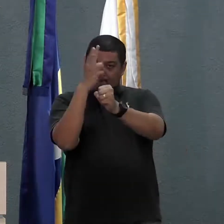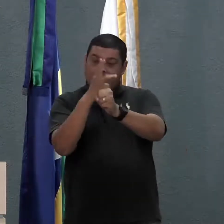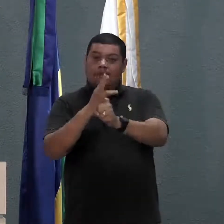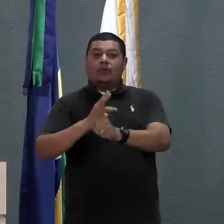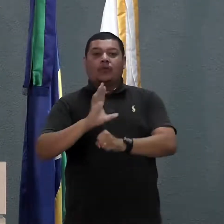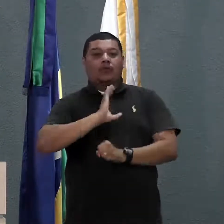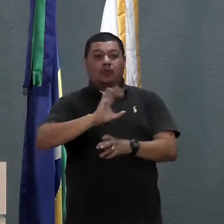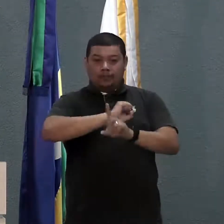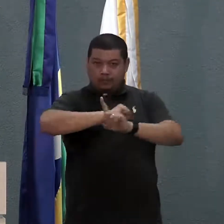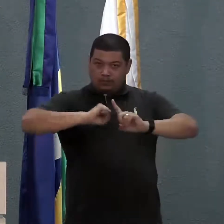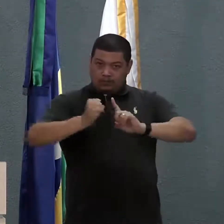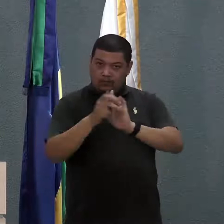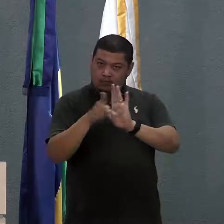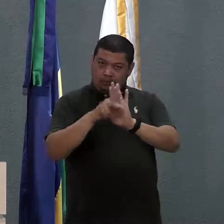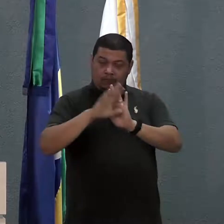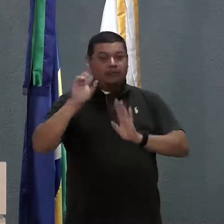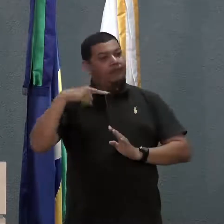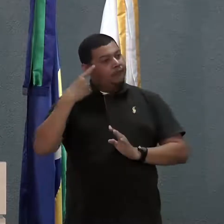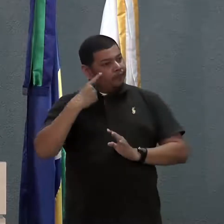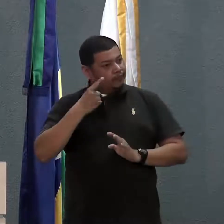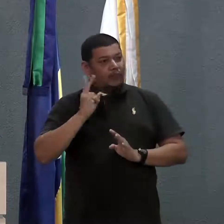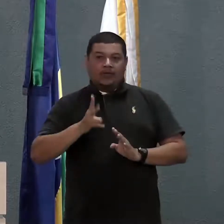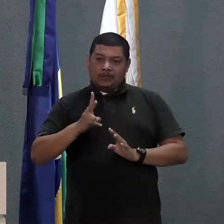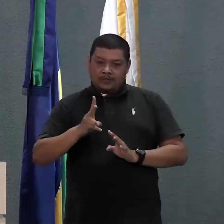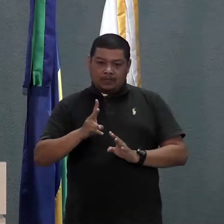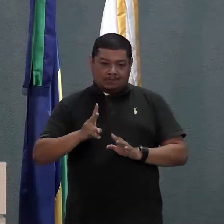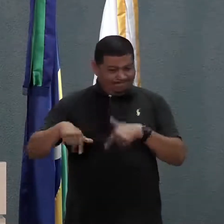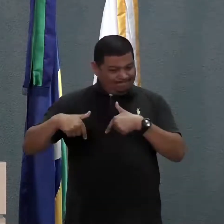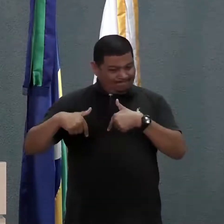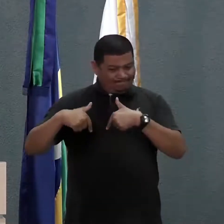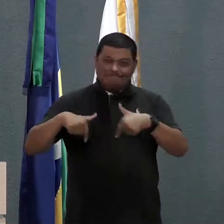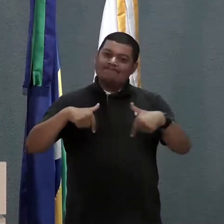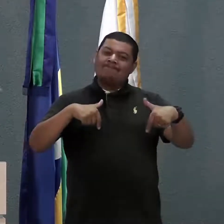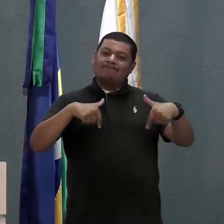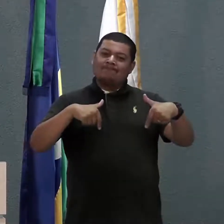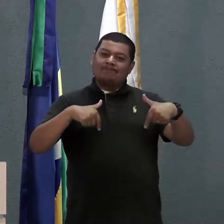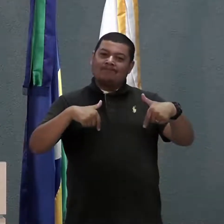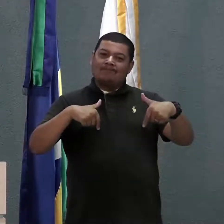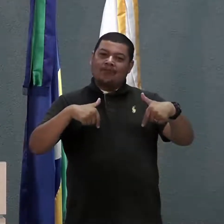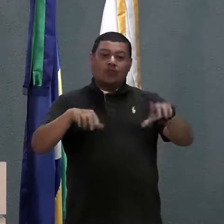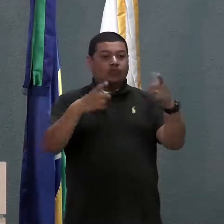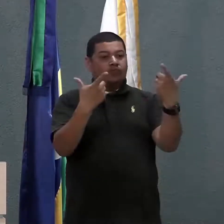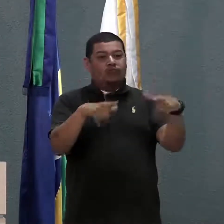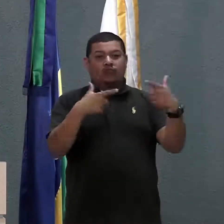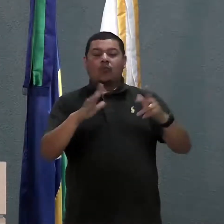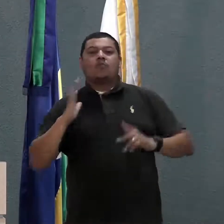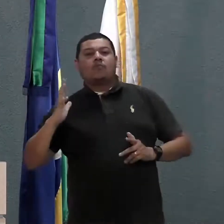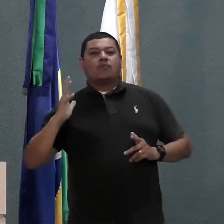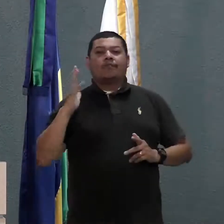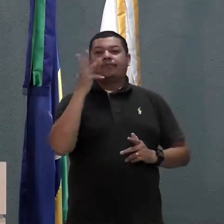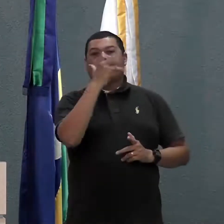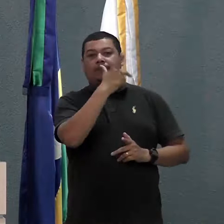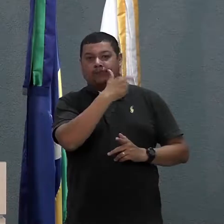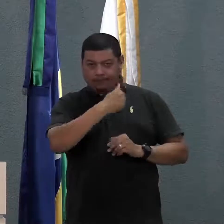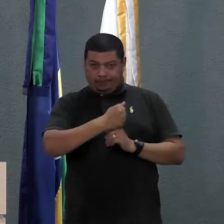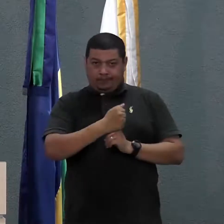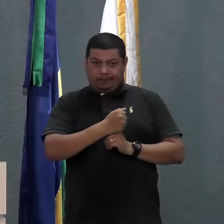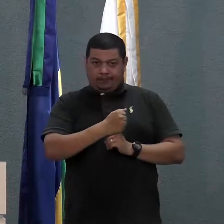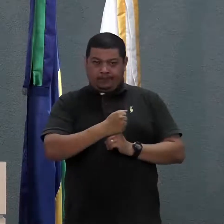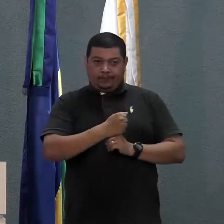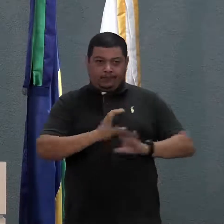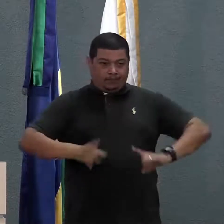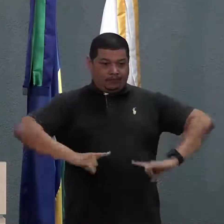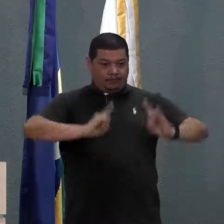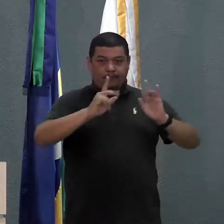Então, vamos procurar, vamos nos empenhar para fazer um clube bonito e à altura do que foi a nossa sede, trazer esse projeto, e